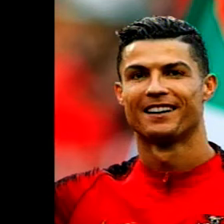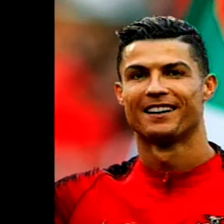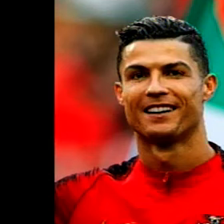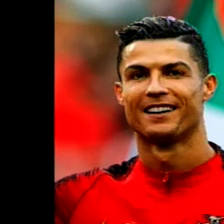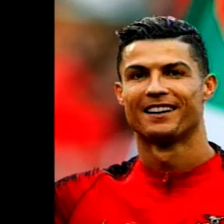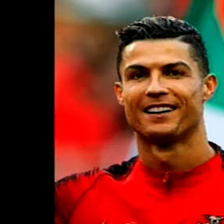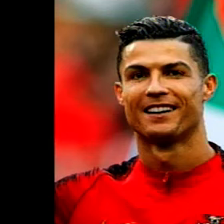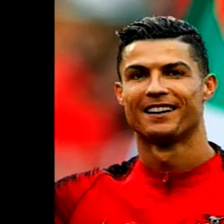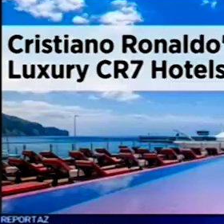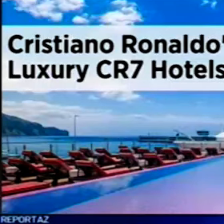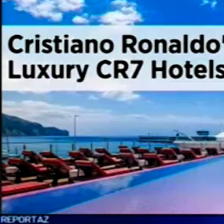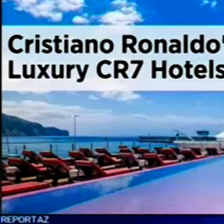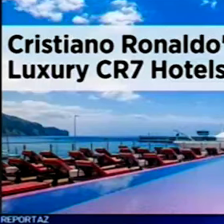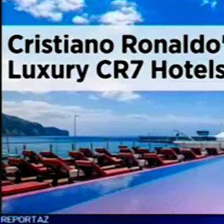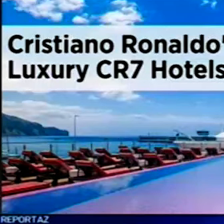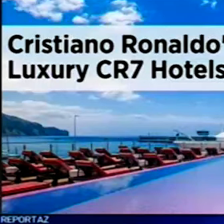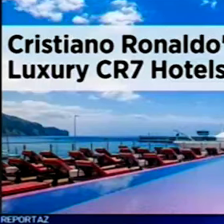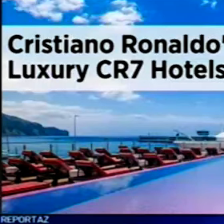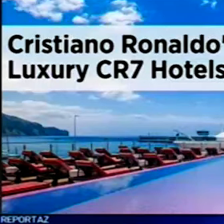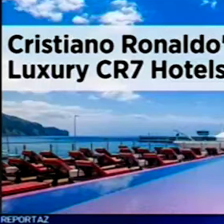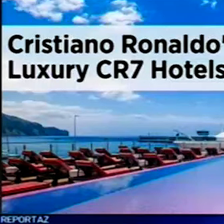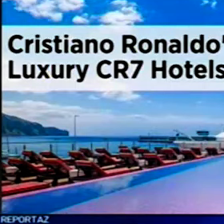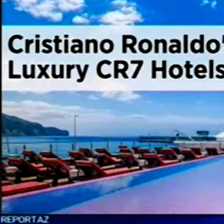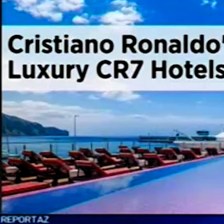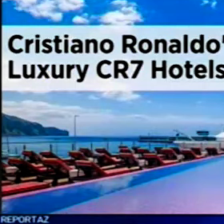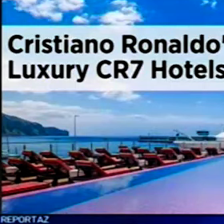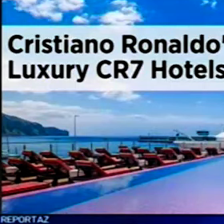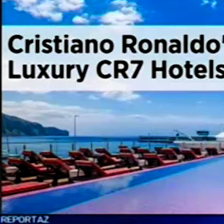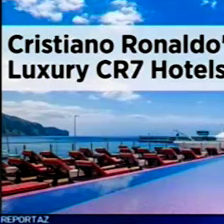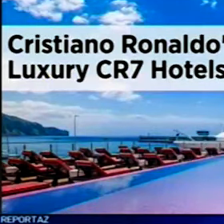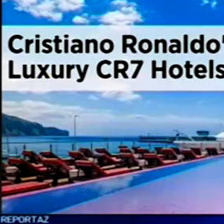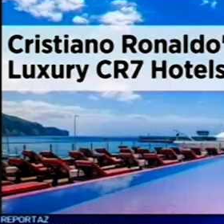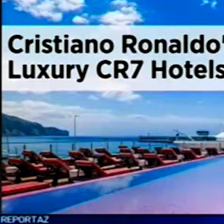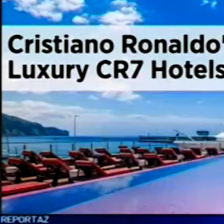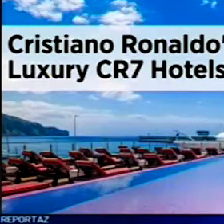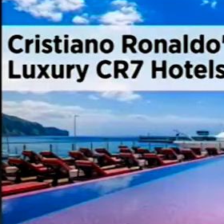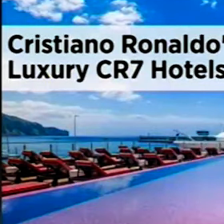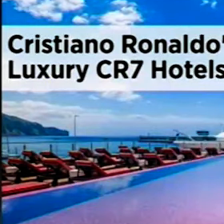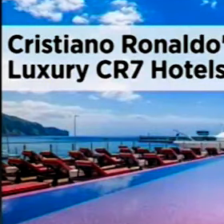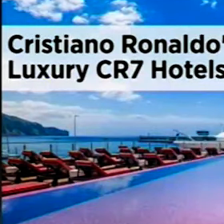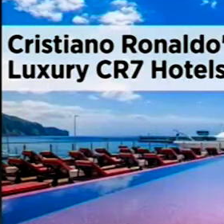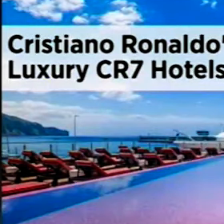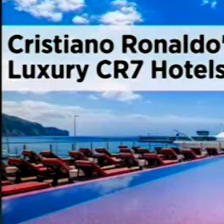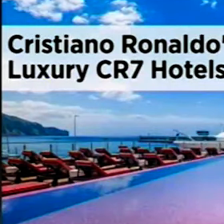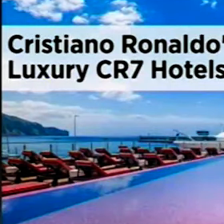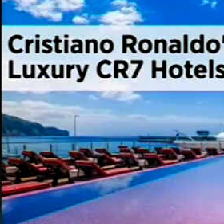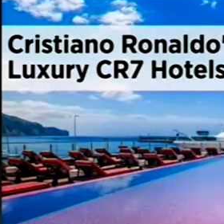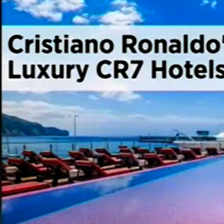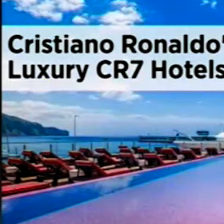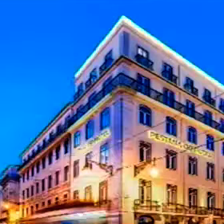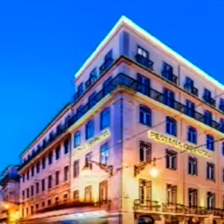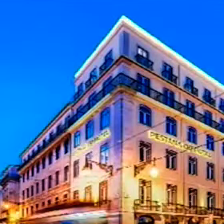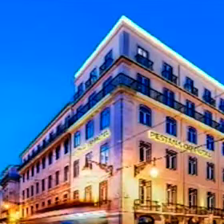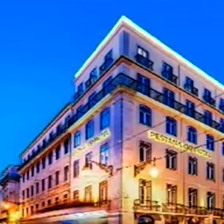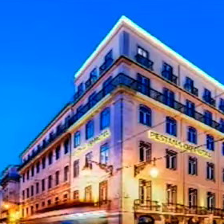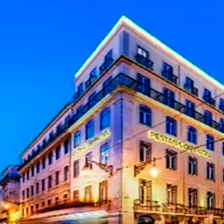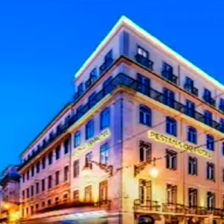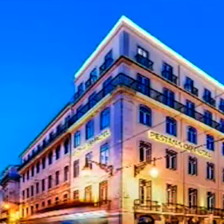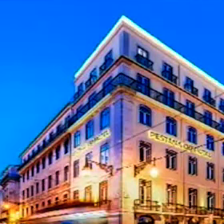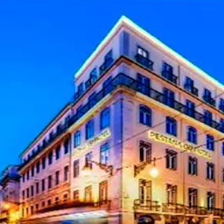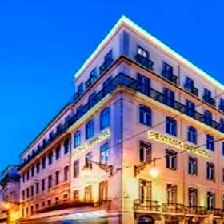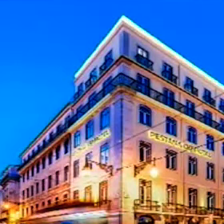Portugal pour accueillir les bandits qui sont affectés avec sa virus et ça est pour n'en rien. Il peut aussi payer salaire bon docteur, NES, avec les autres employés